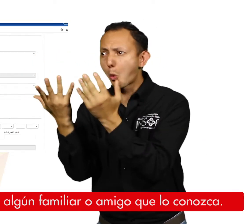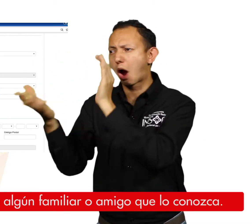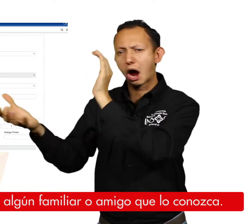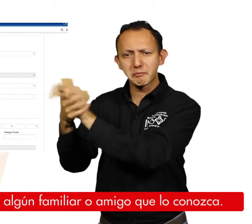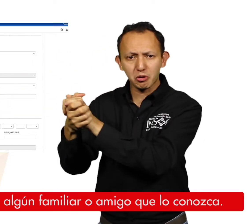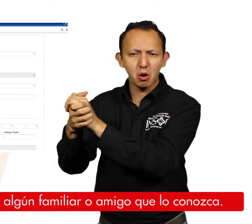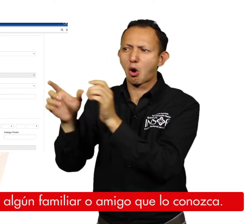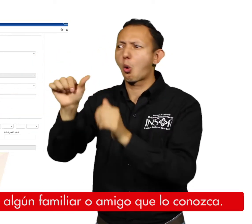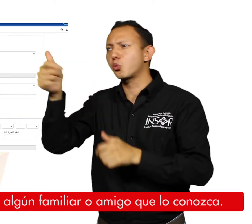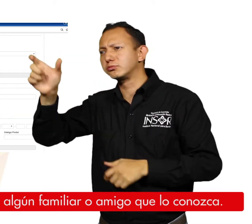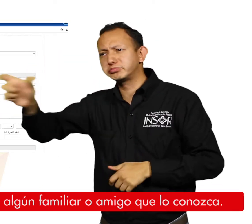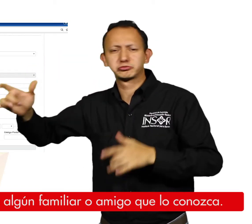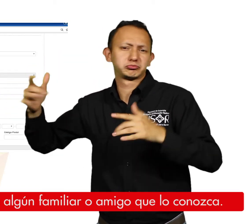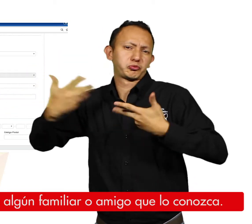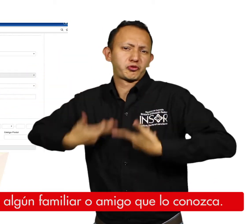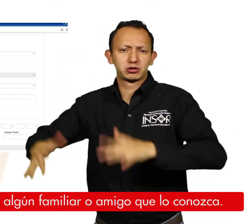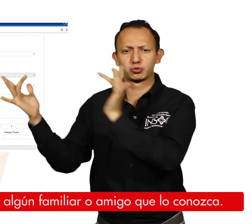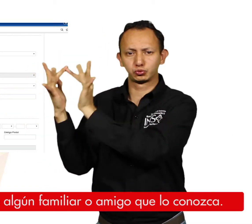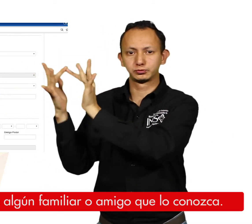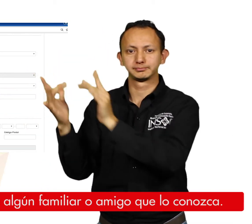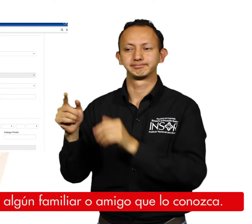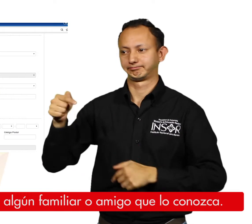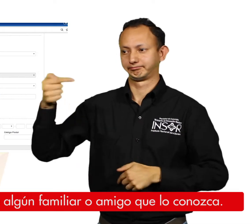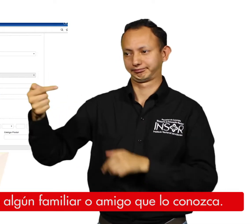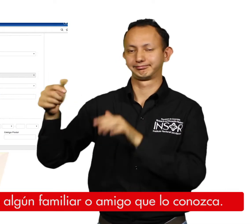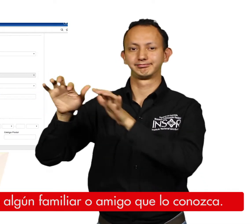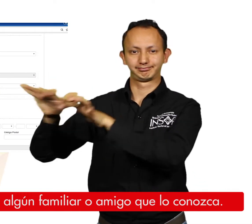algún familiar o amigo que lo conozca.